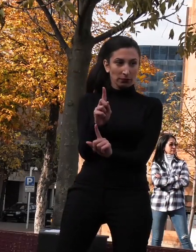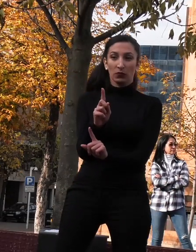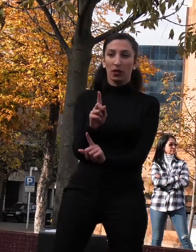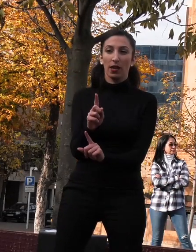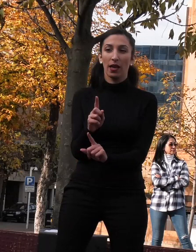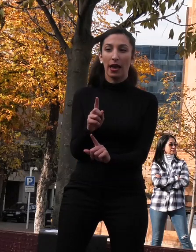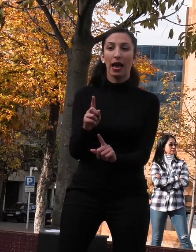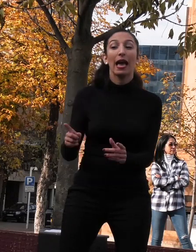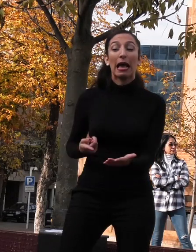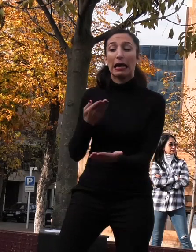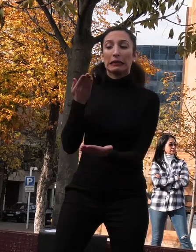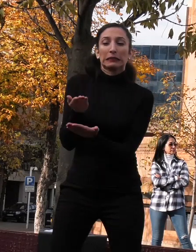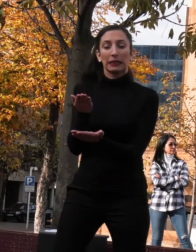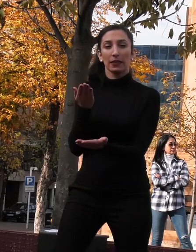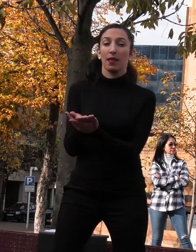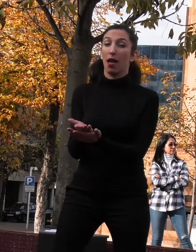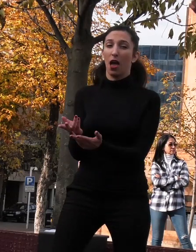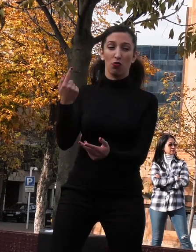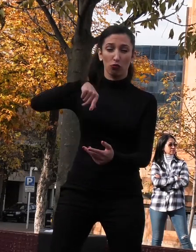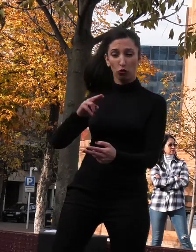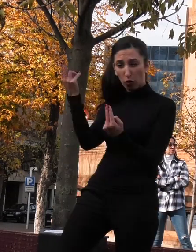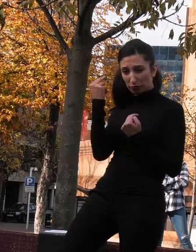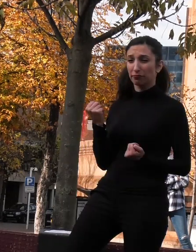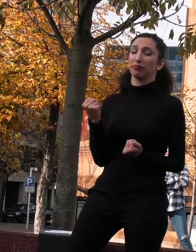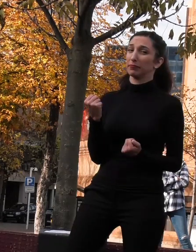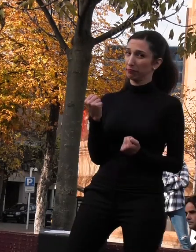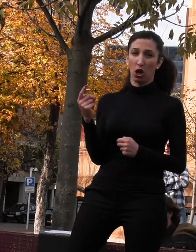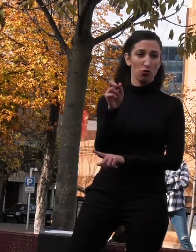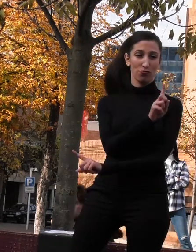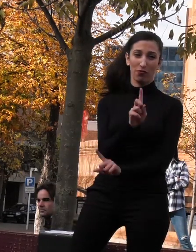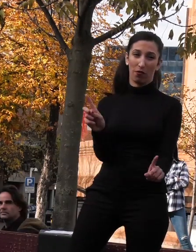No cederemos ante el chantaje, la traición más cobarde.